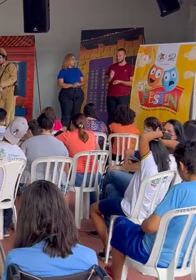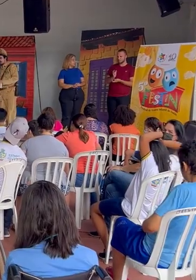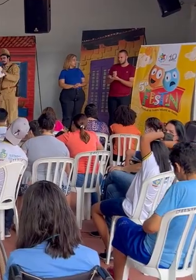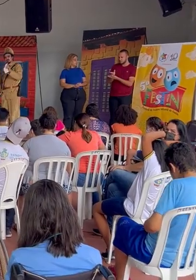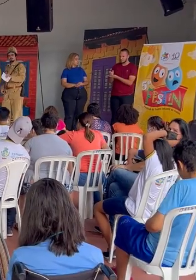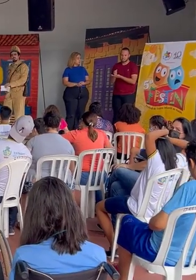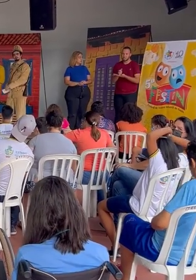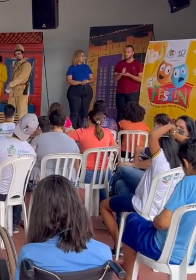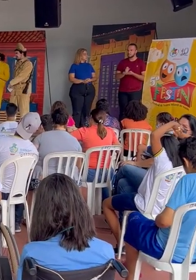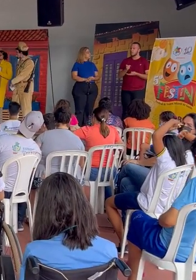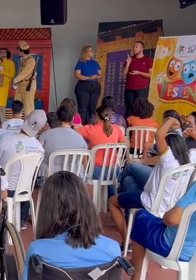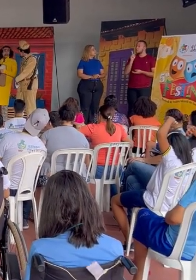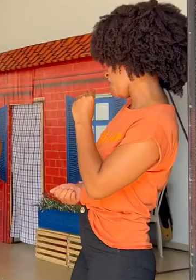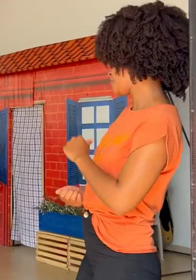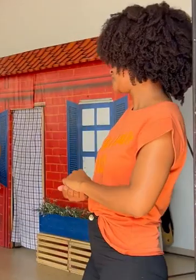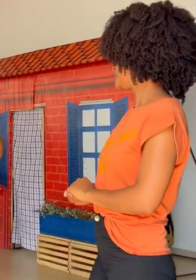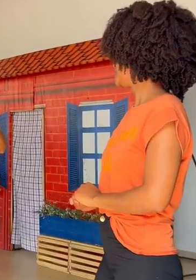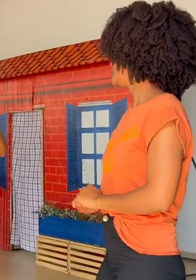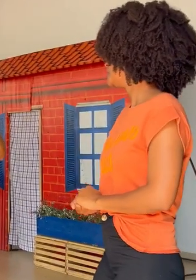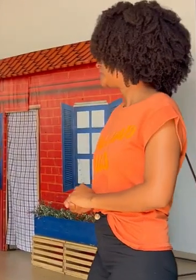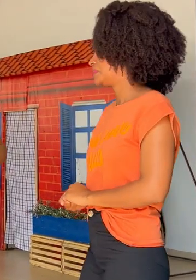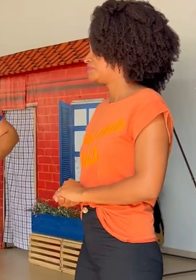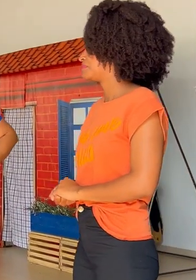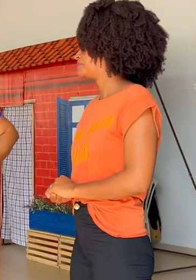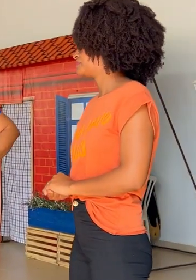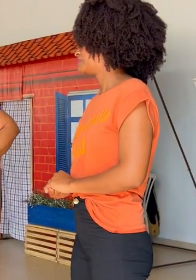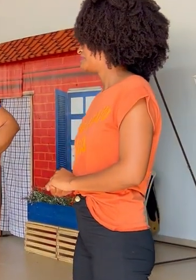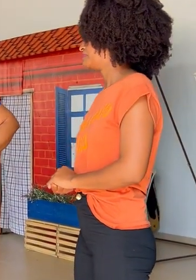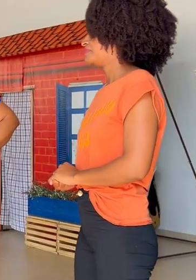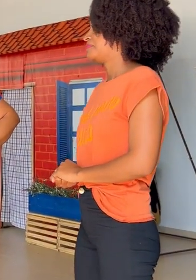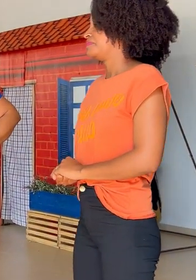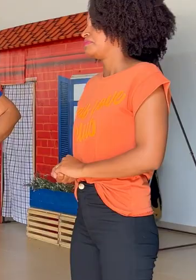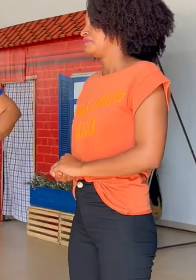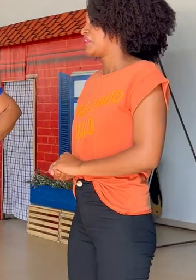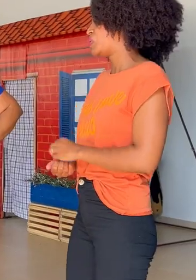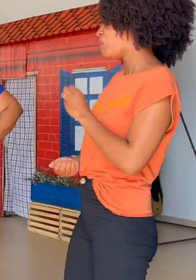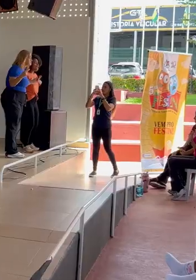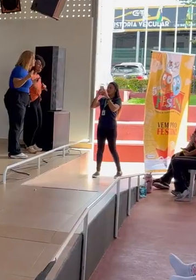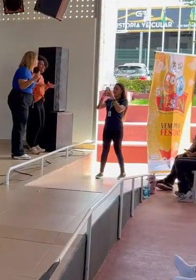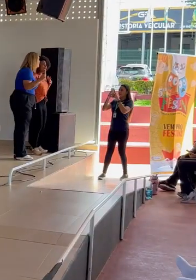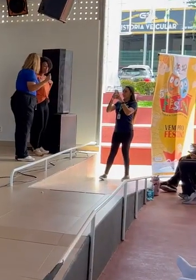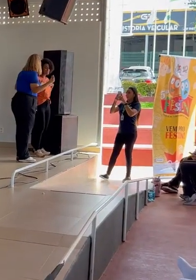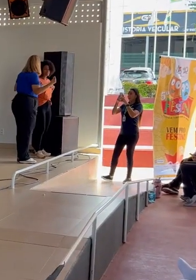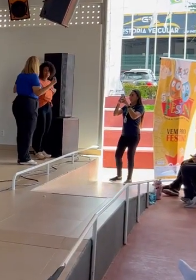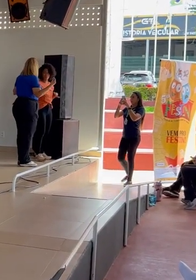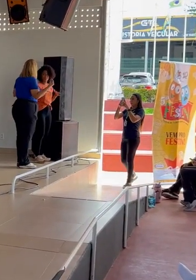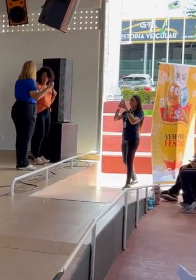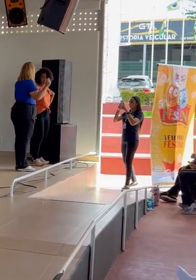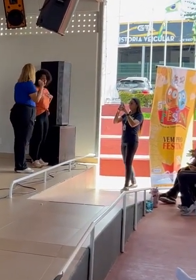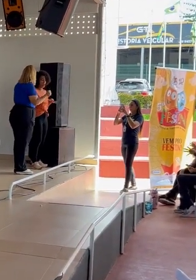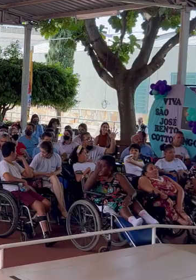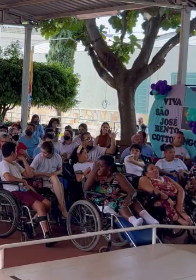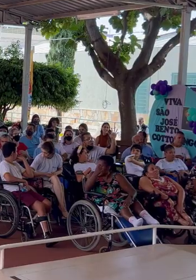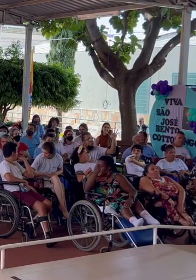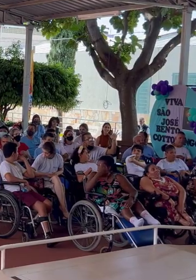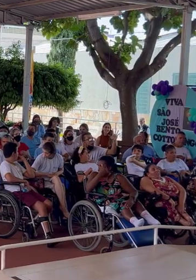a gente tem portas abertas e a gente consegue manter as nossas atividades e os nossos projetos através desse aporte financeiro que